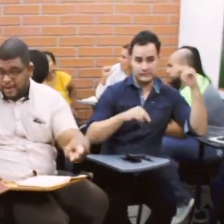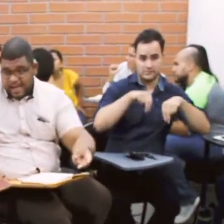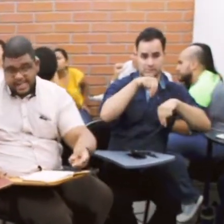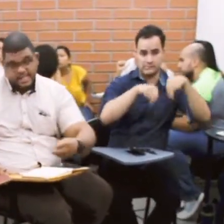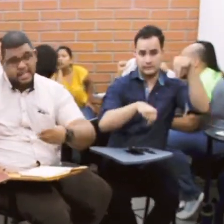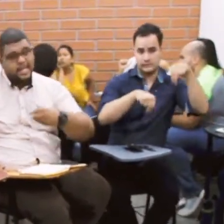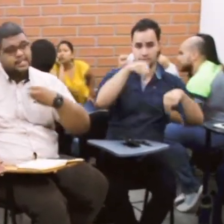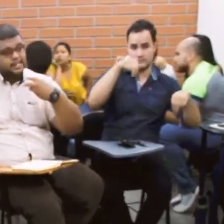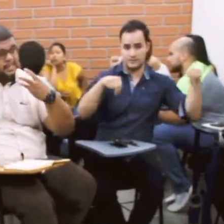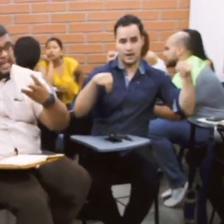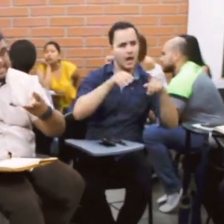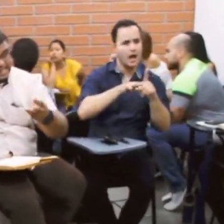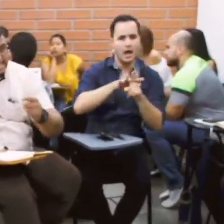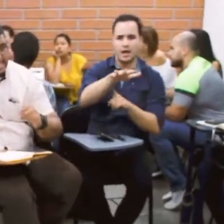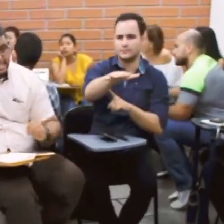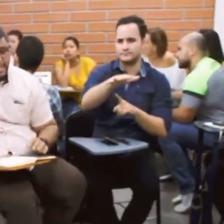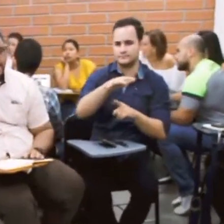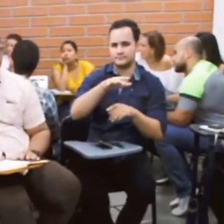las violencias,